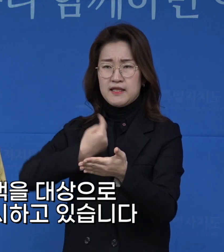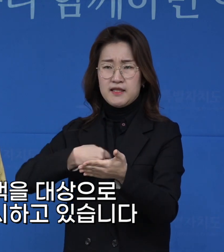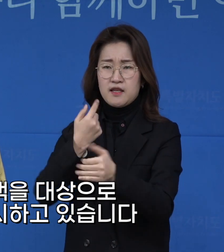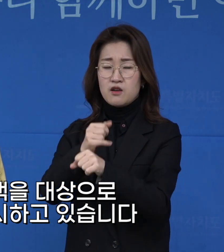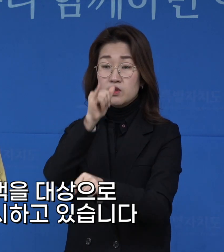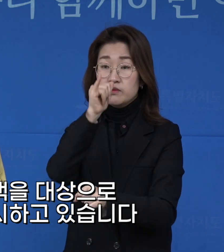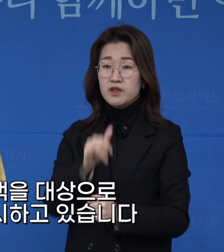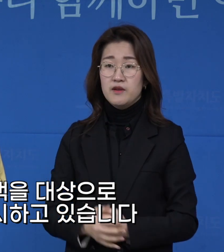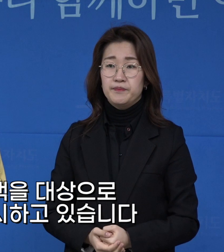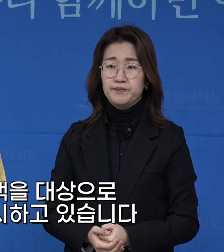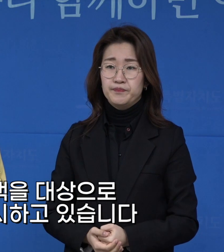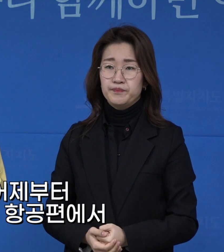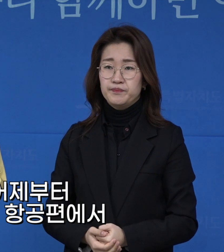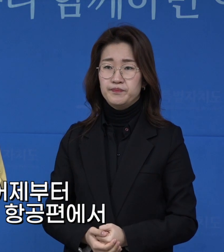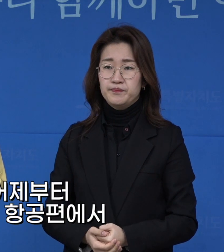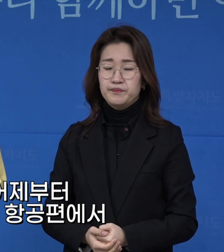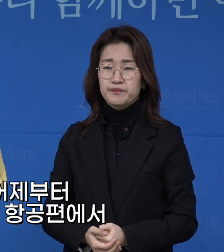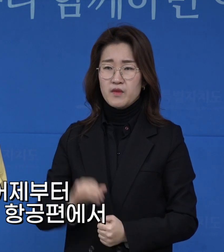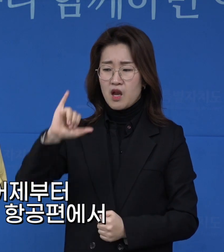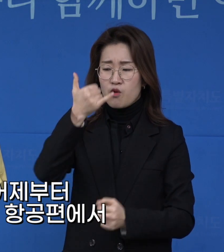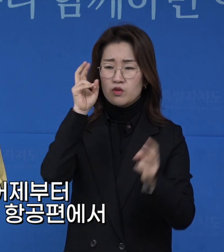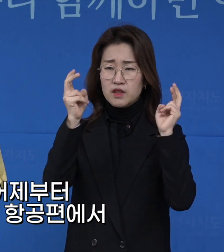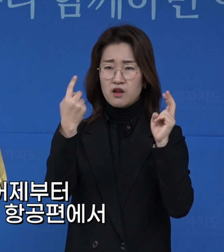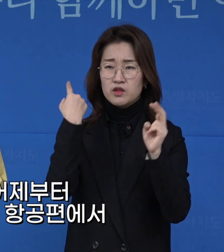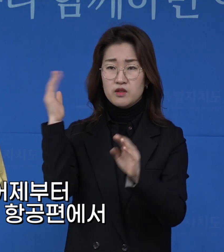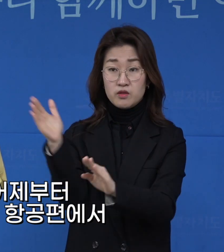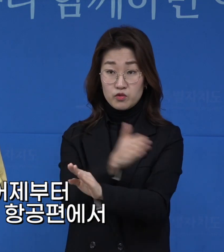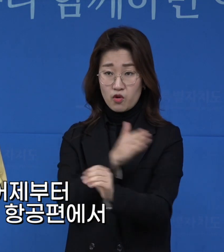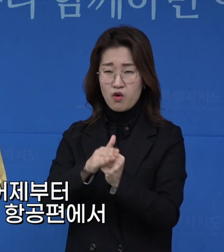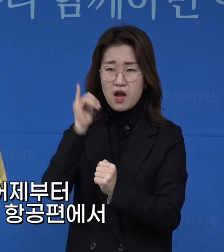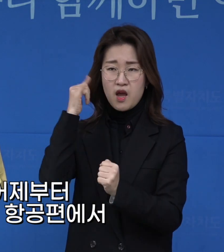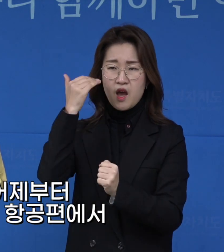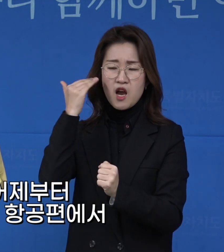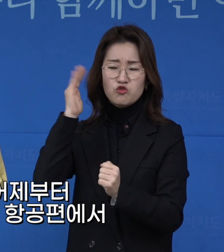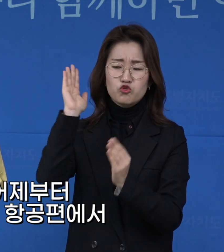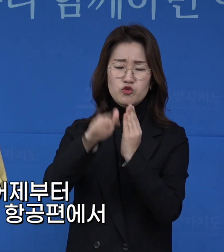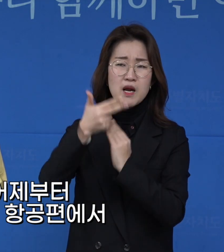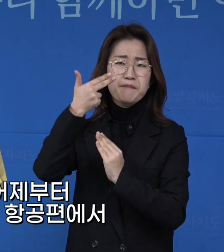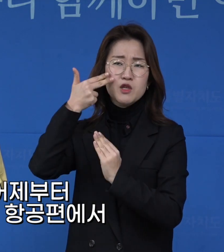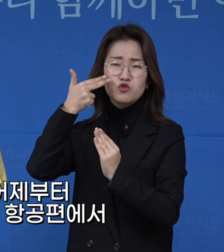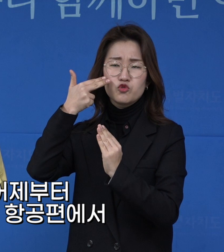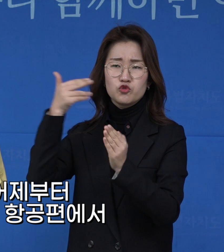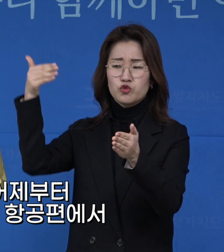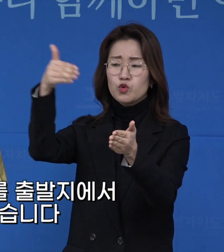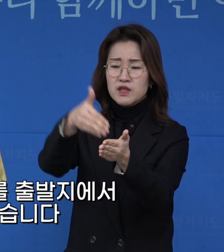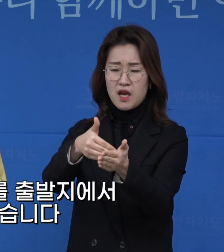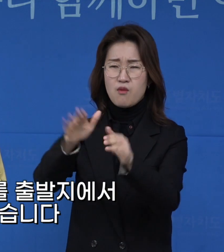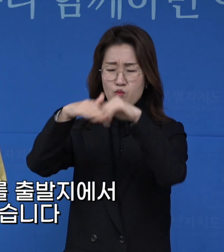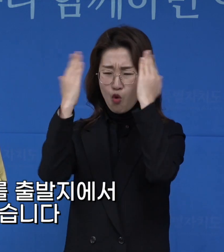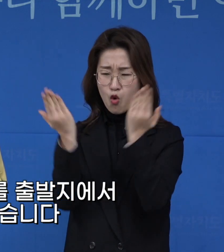실시하고 있습니다 펭공 사들은 어제부터 한국발 미국행 전 항공편에서